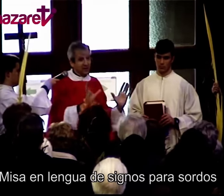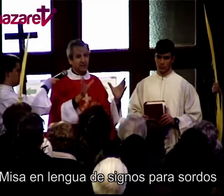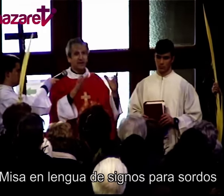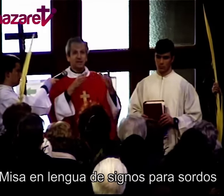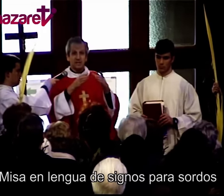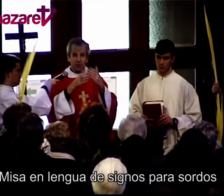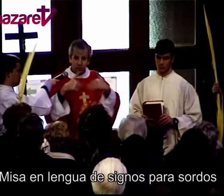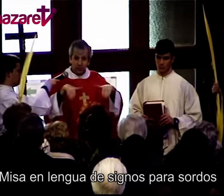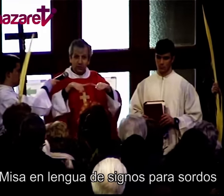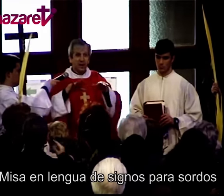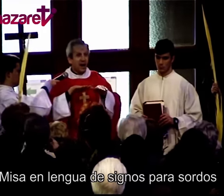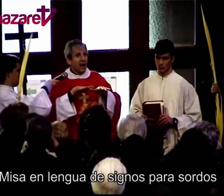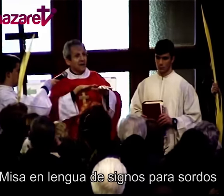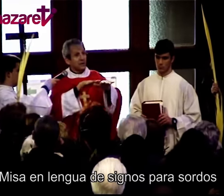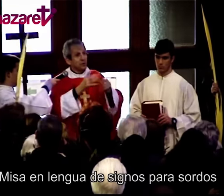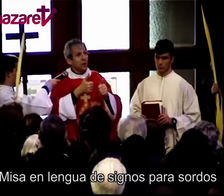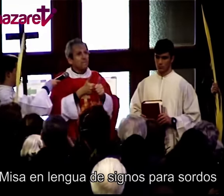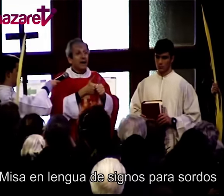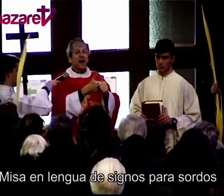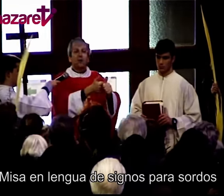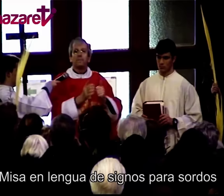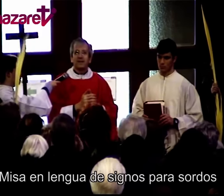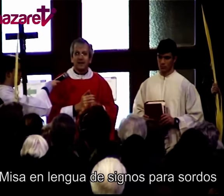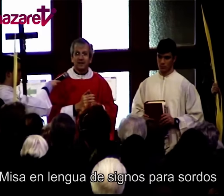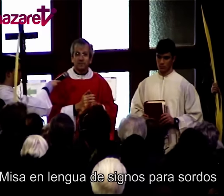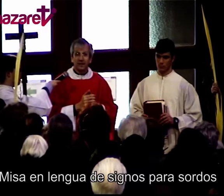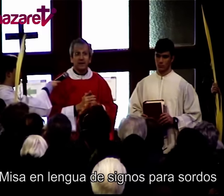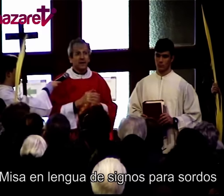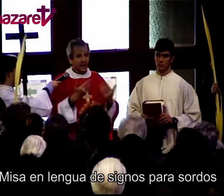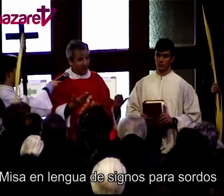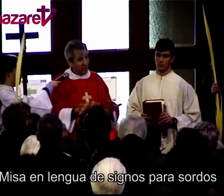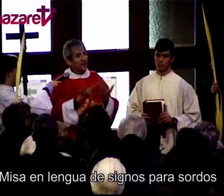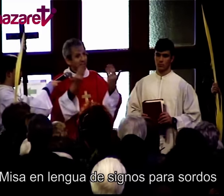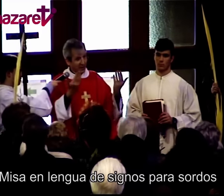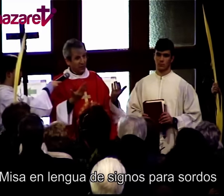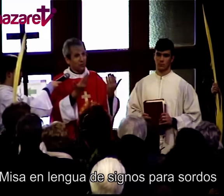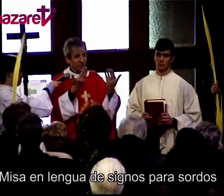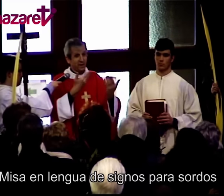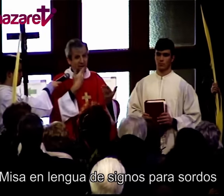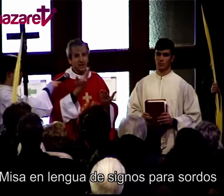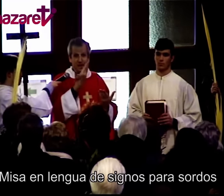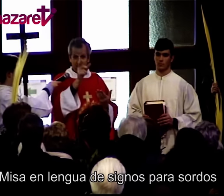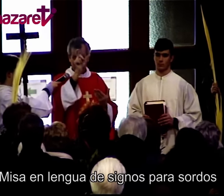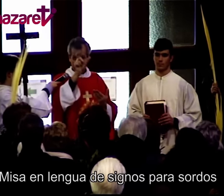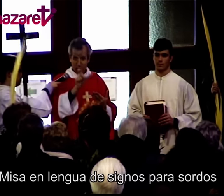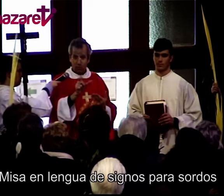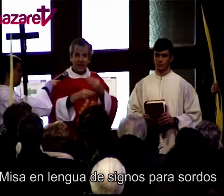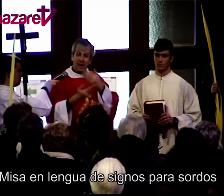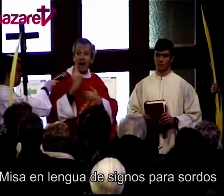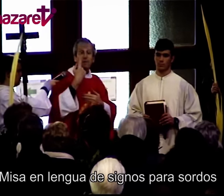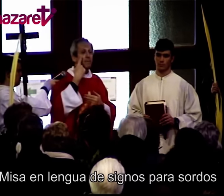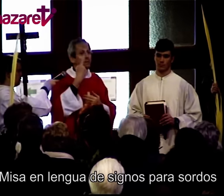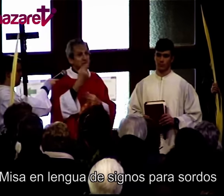la gente se aglutinó alrededor para acompañarle. Era una manera de reconocer y de alabar lo